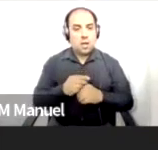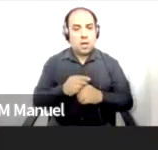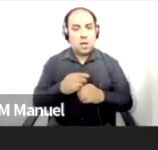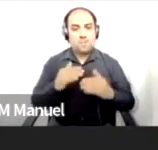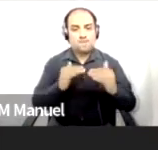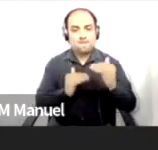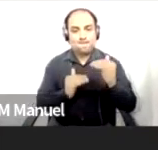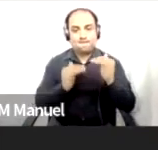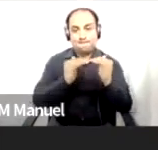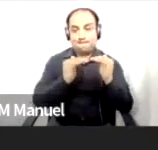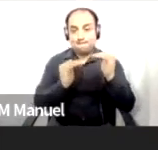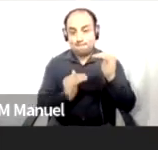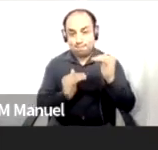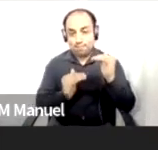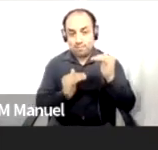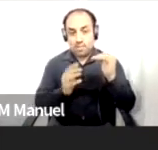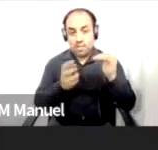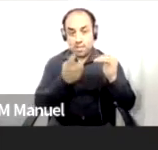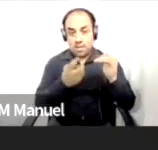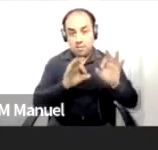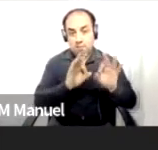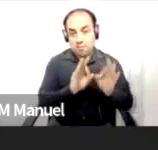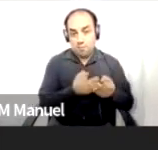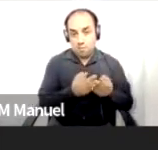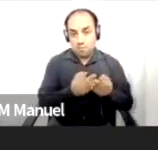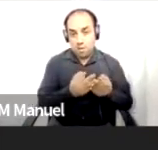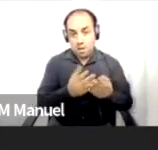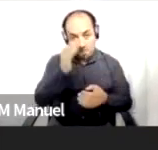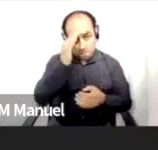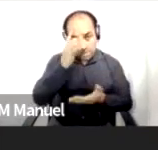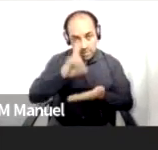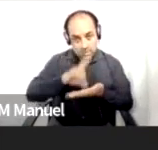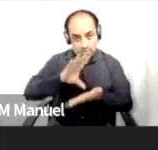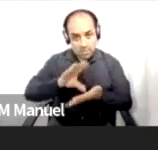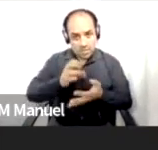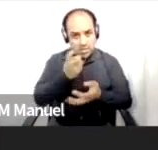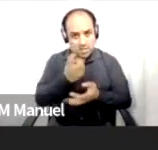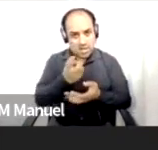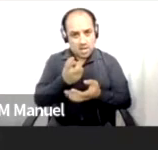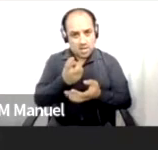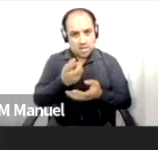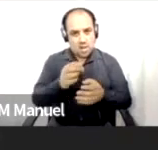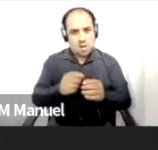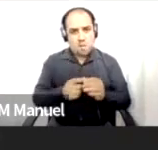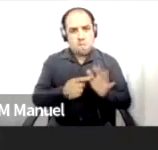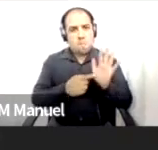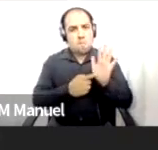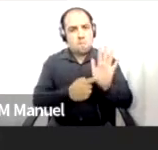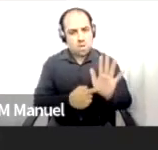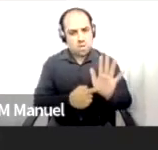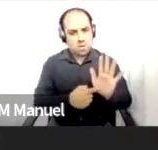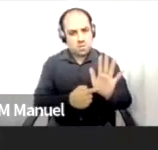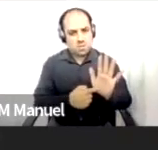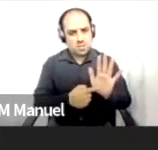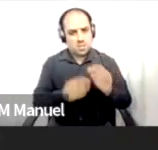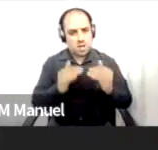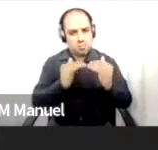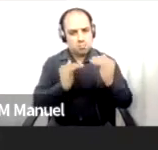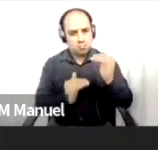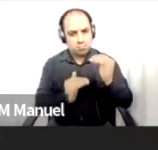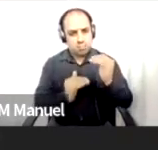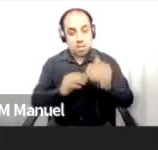desigualdad en esta zona, ¿no? Y pensando la discapacidad desde esos referentes. Pero por el otro, el norte